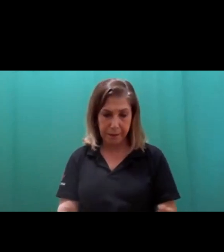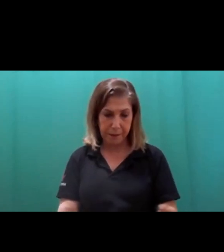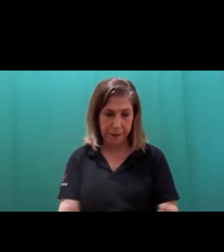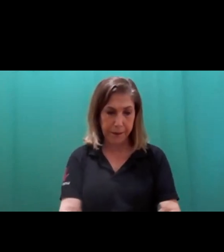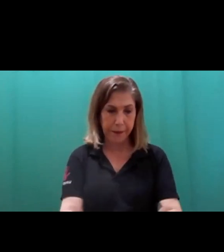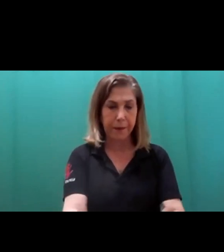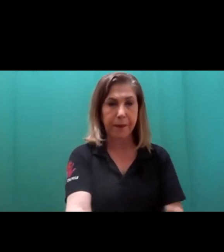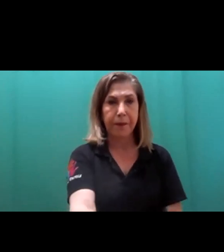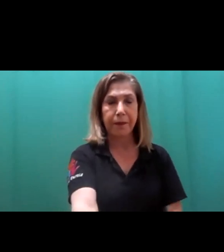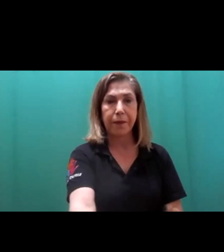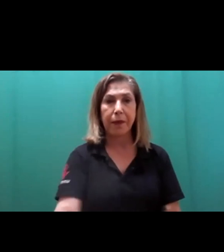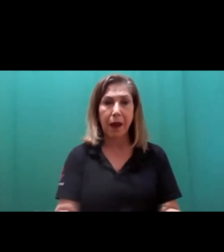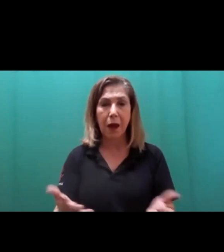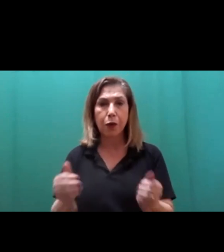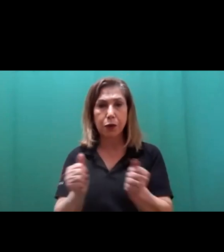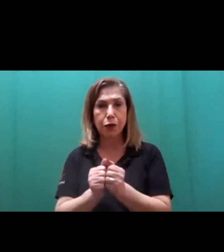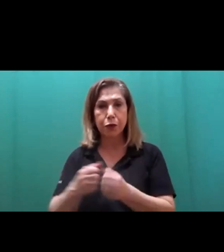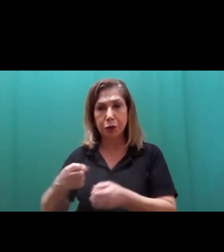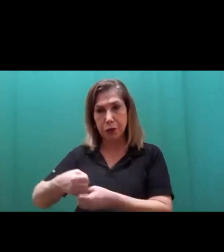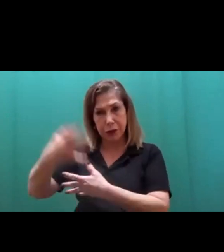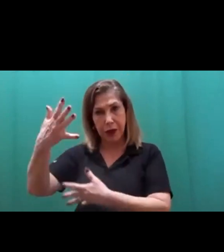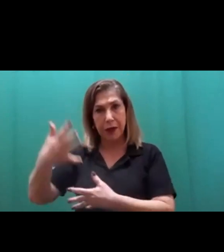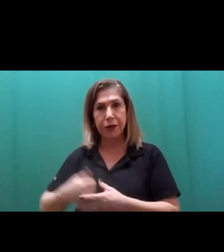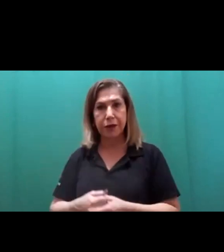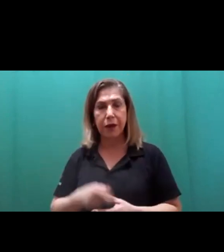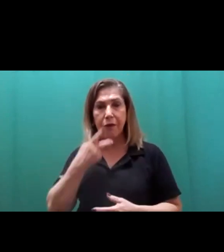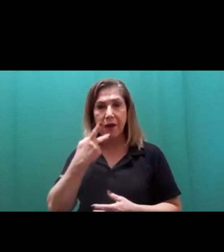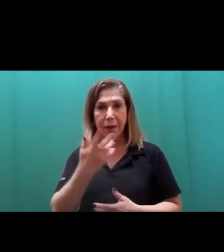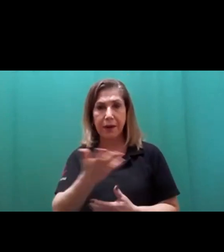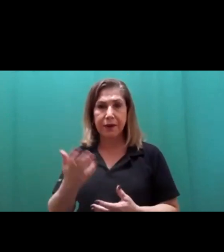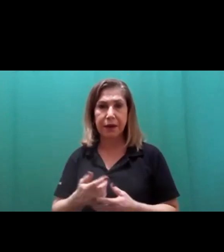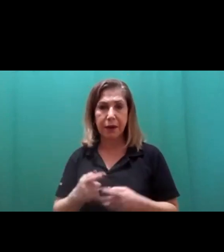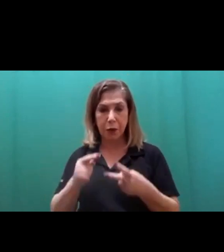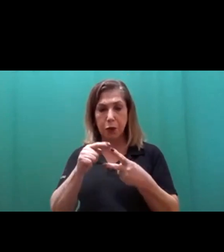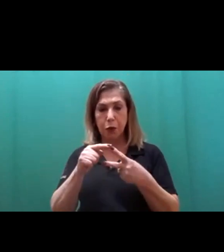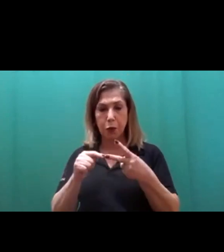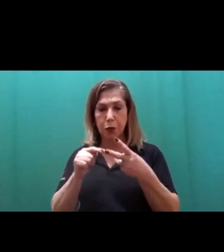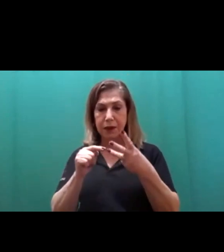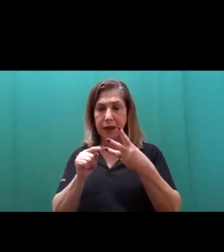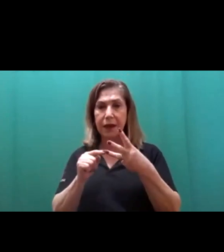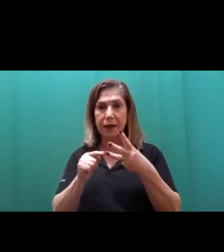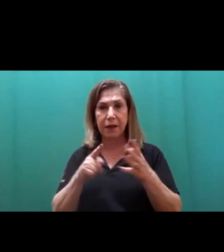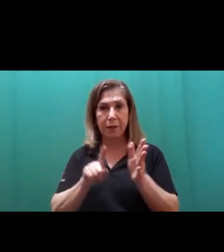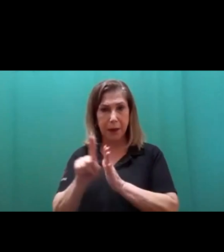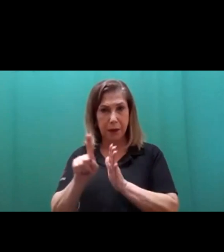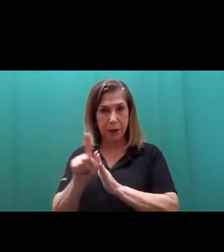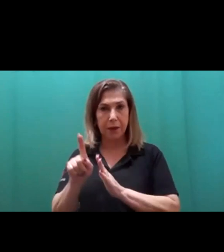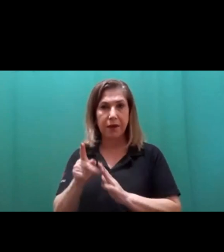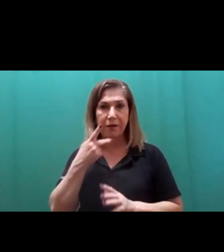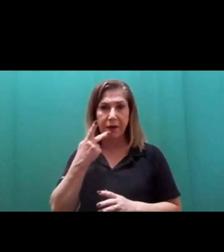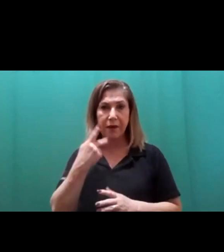mais questões aqui que estão rolando no chat, eu vou pontuar aqui duas ou três questões que foram abordadas nas